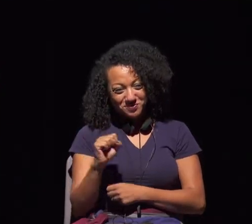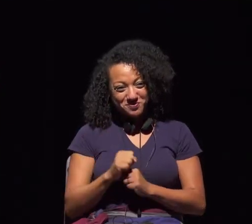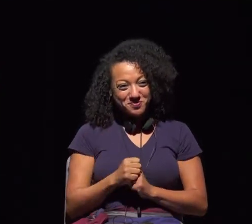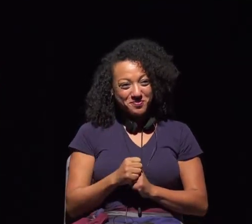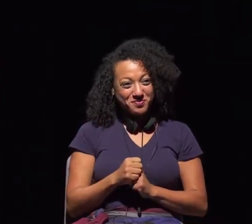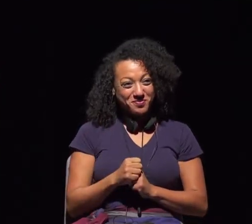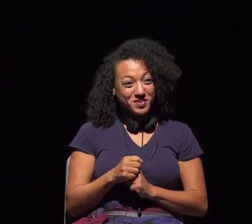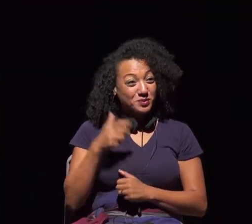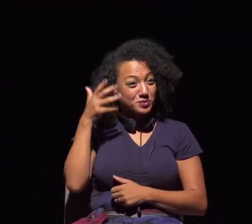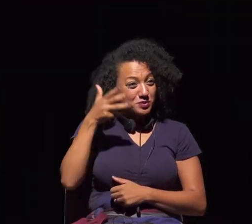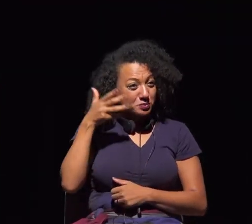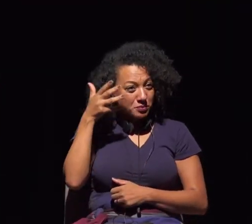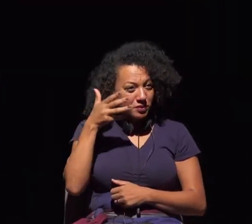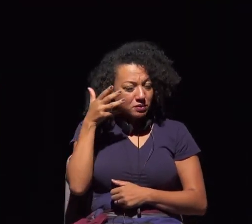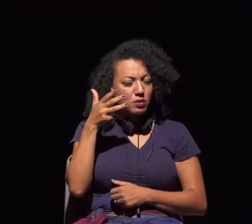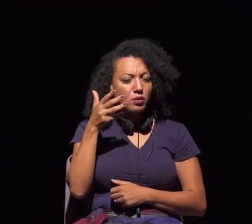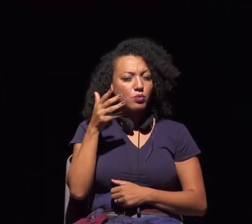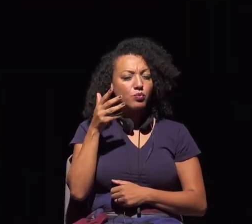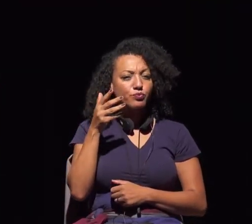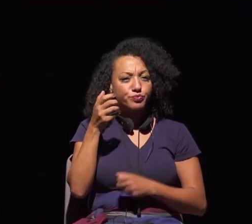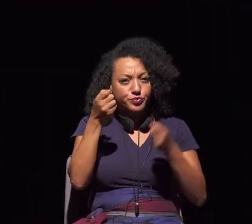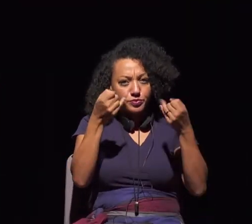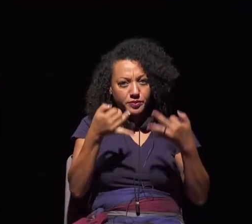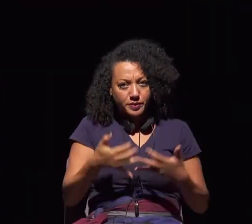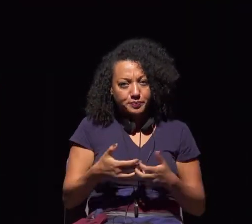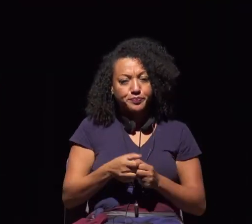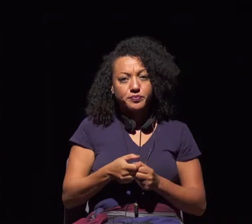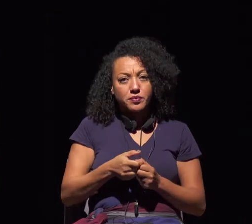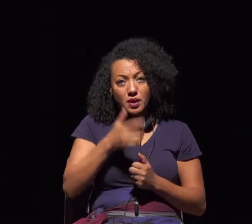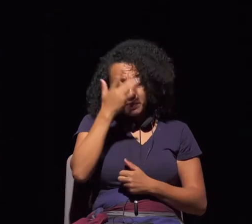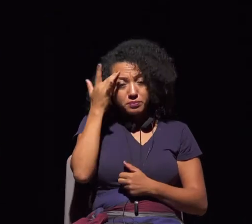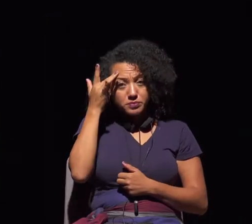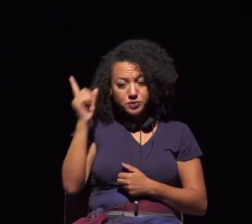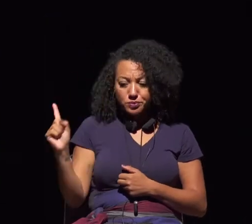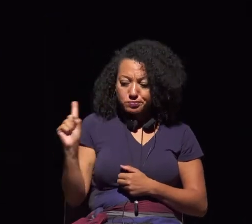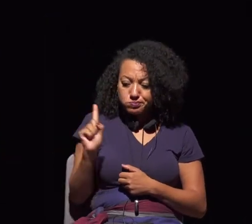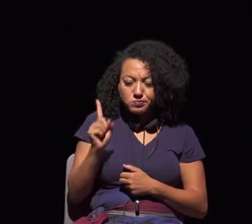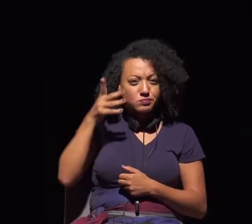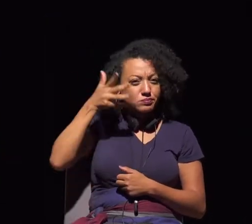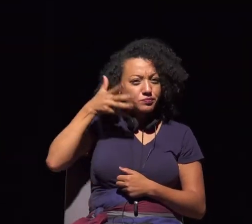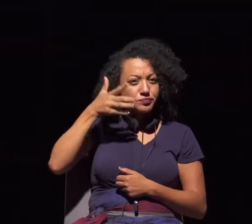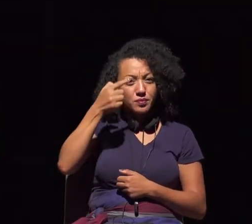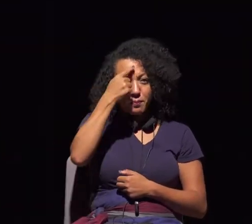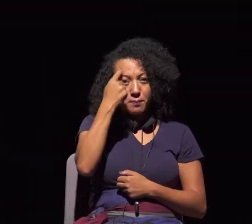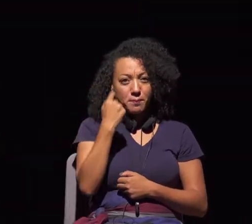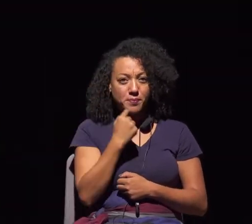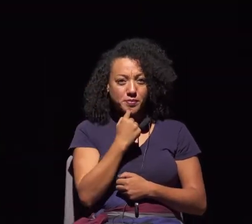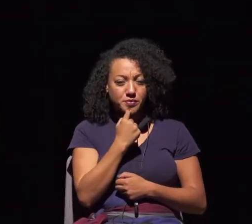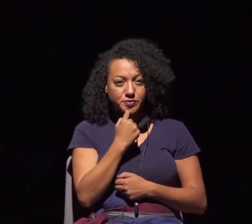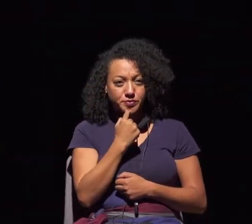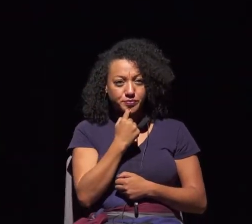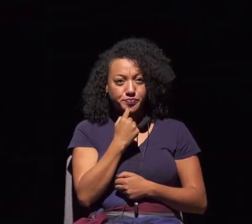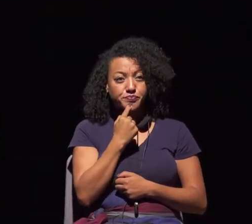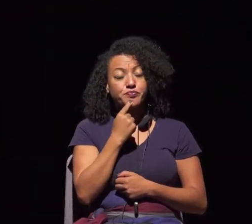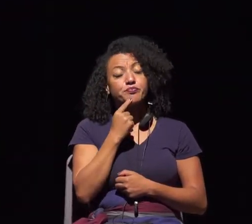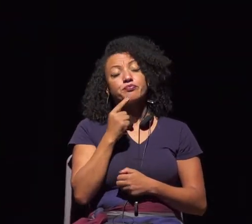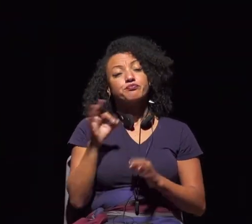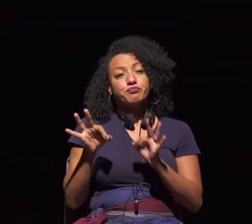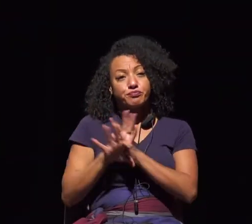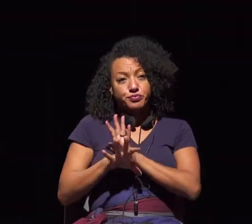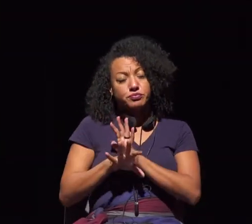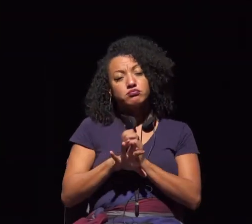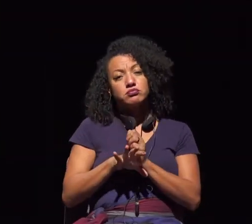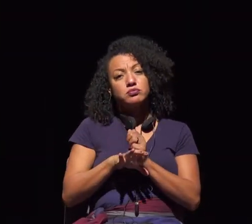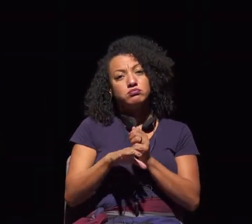Nossos seminários funcionam, cada convidado tem mais ou menos 30 minutos para falar. Depois de 30 minutos, nós abrimos para as